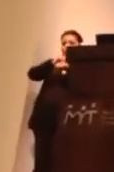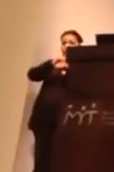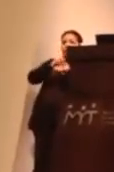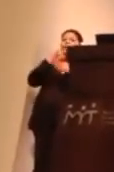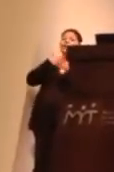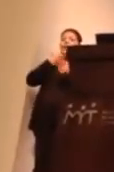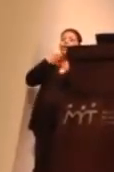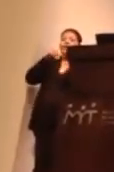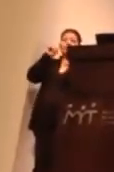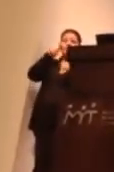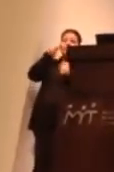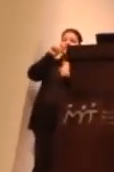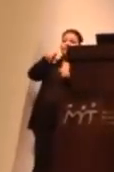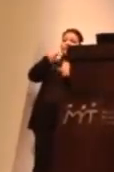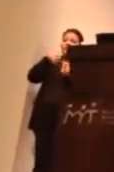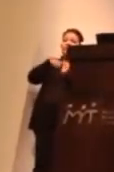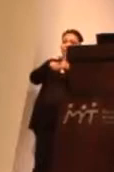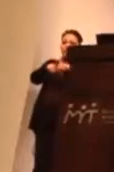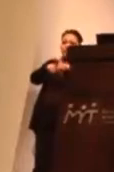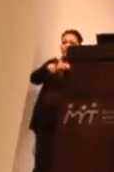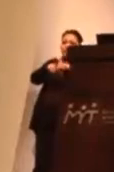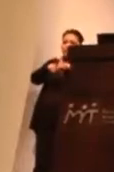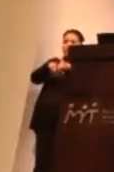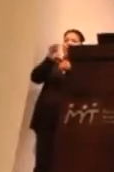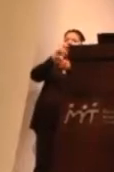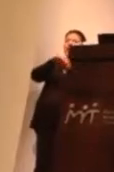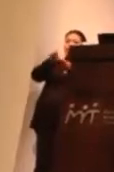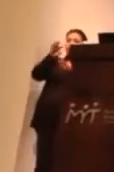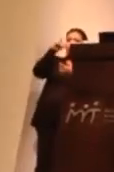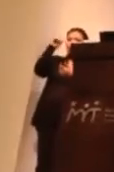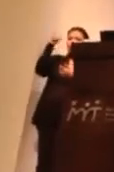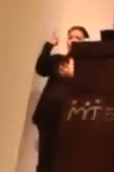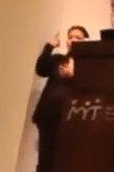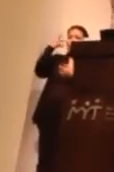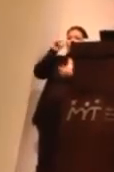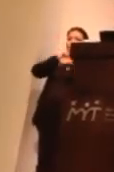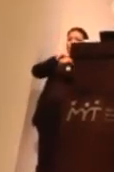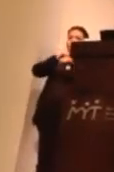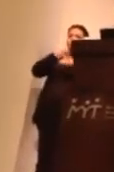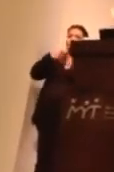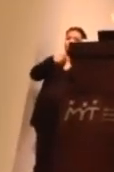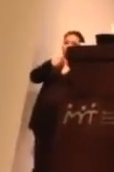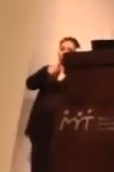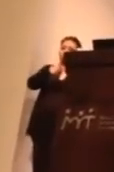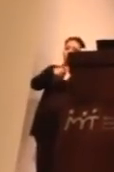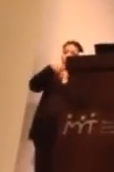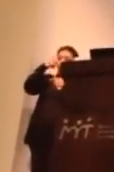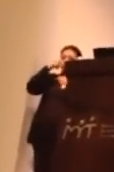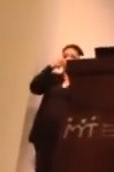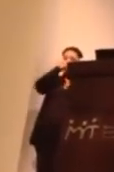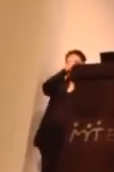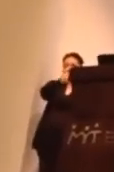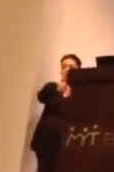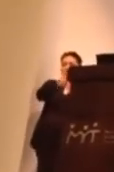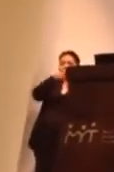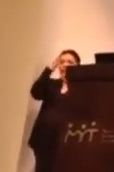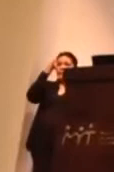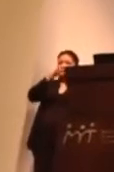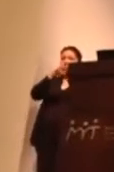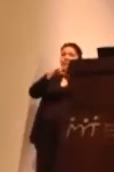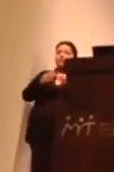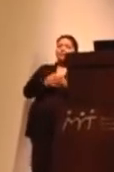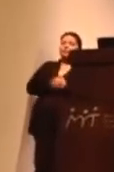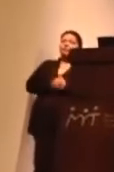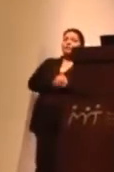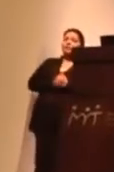hacer la misma conducta durante 21 días y después seguir ya para que te quede completo.